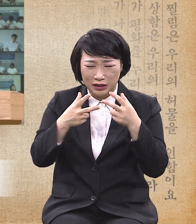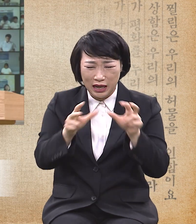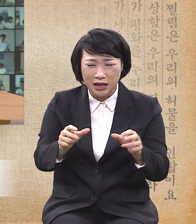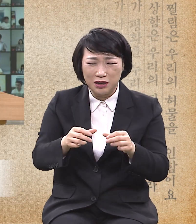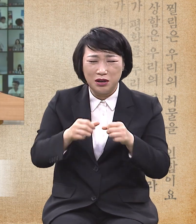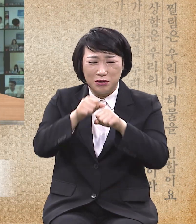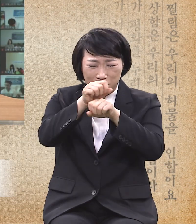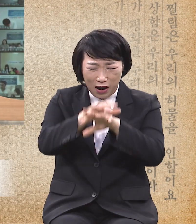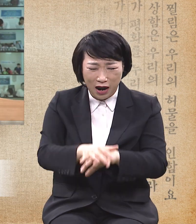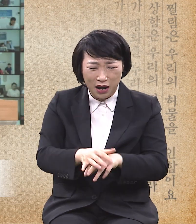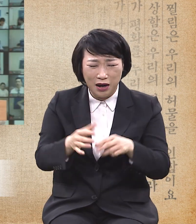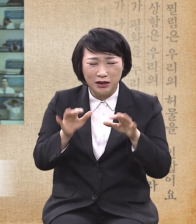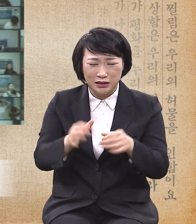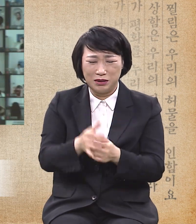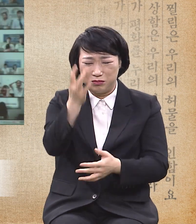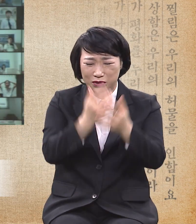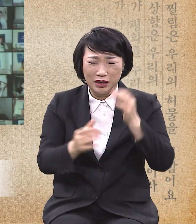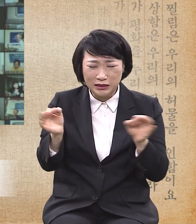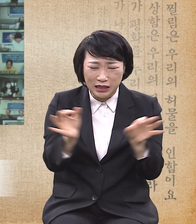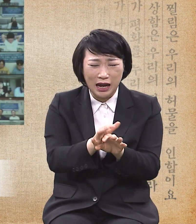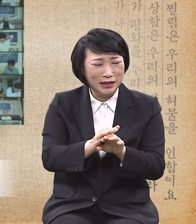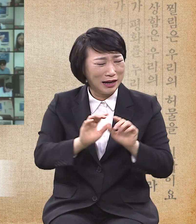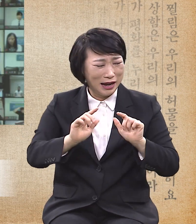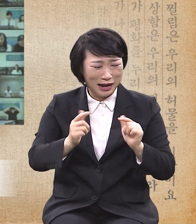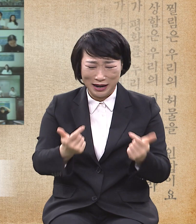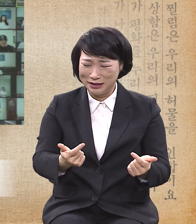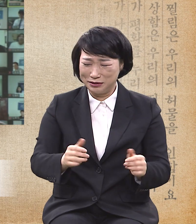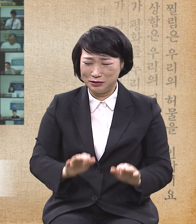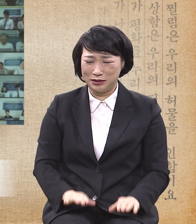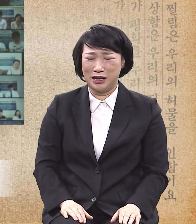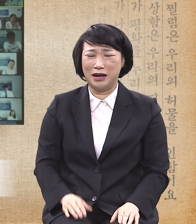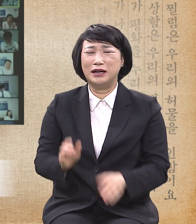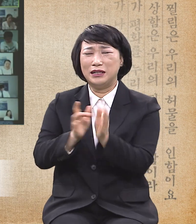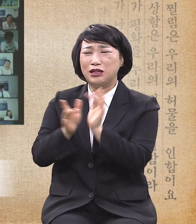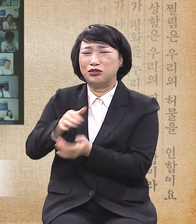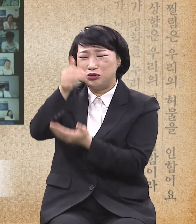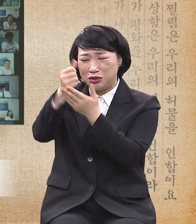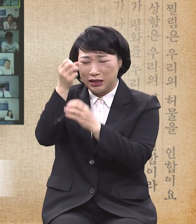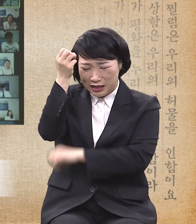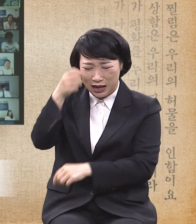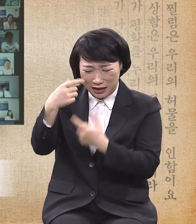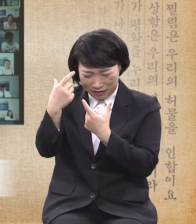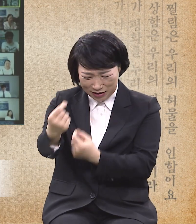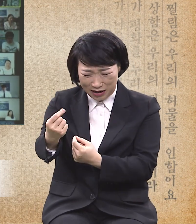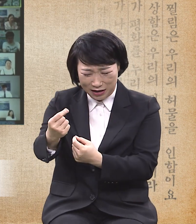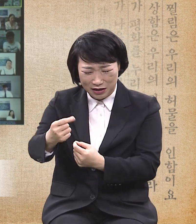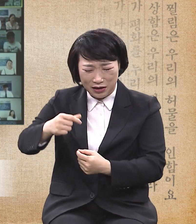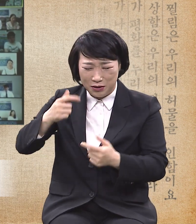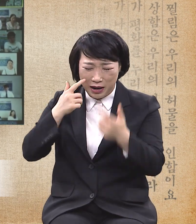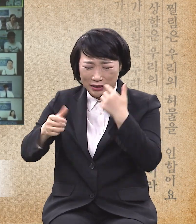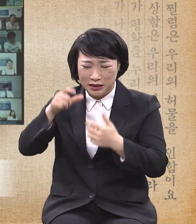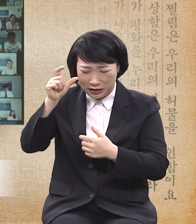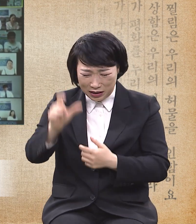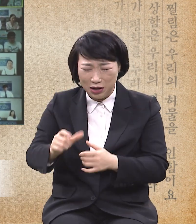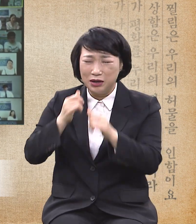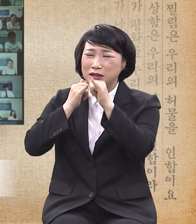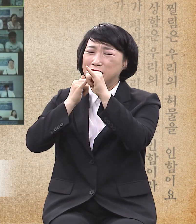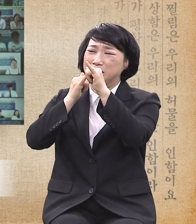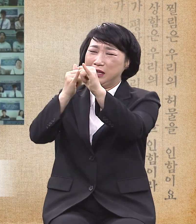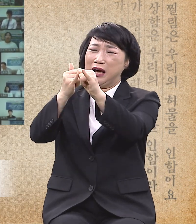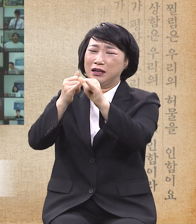깨지고 부서지고 불타고 없어질 것이 아니라 그리스도의 터에 걸맞는 견고한